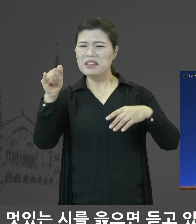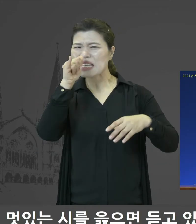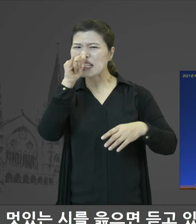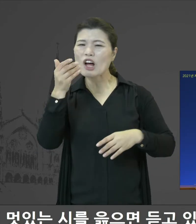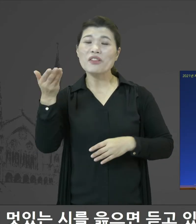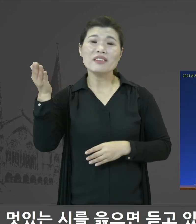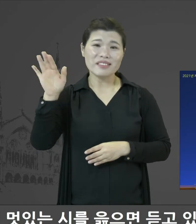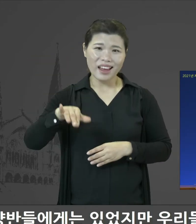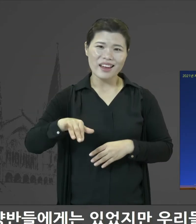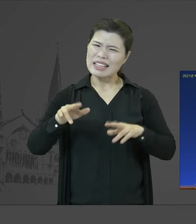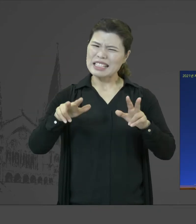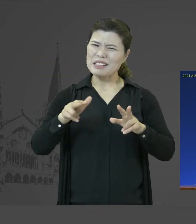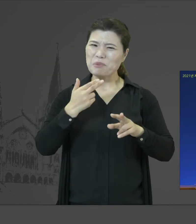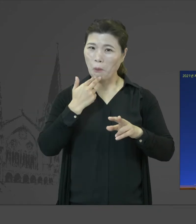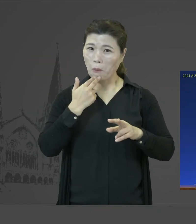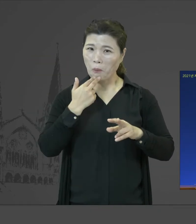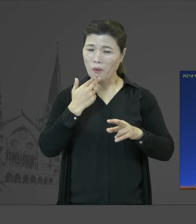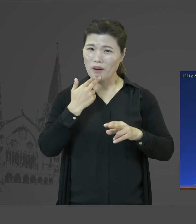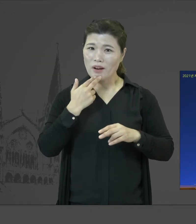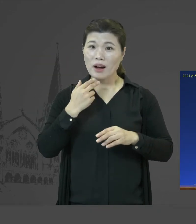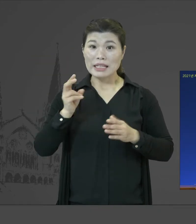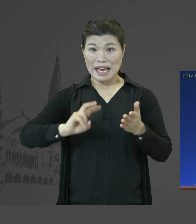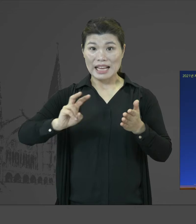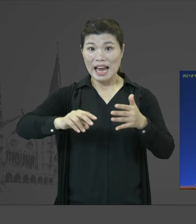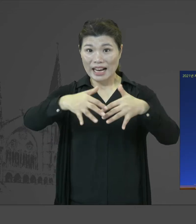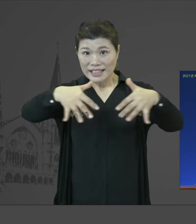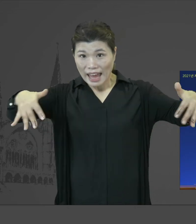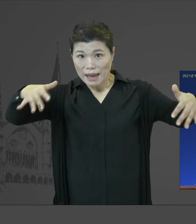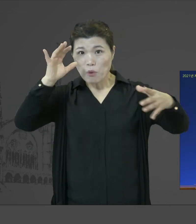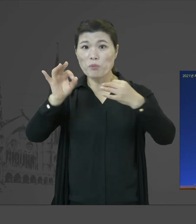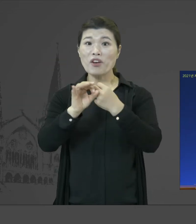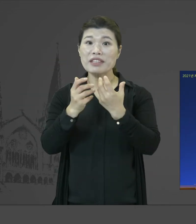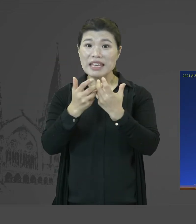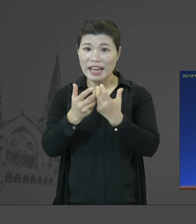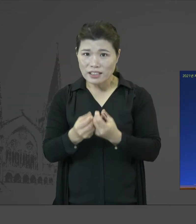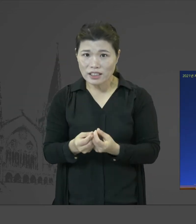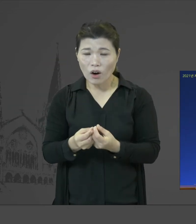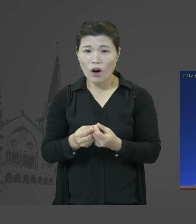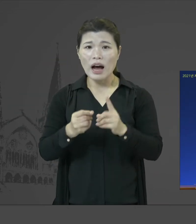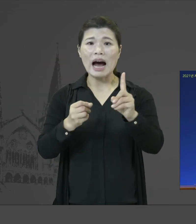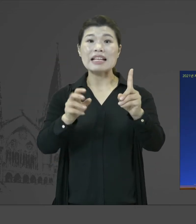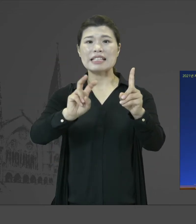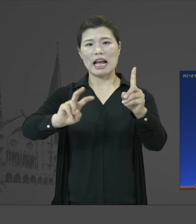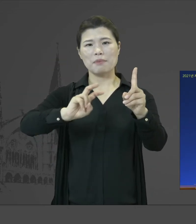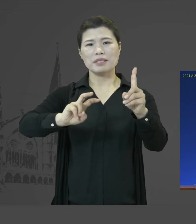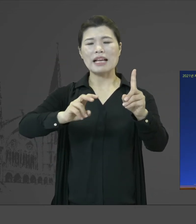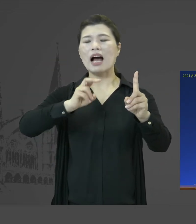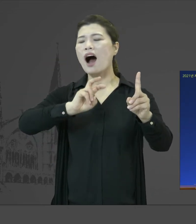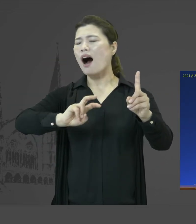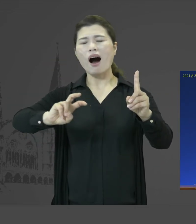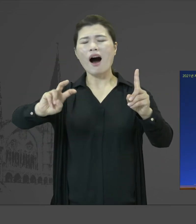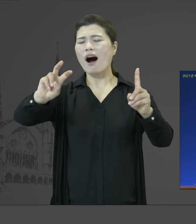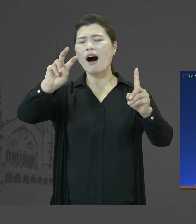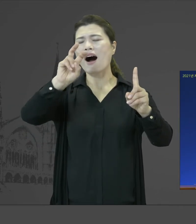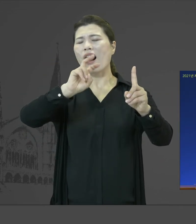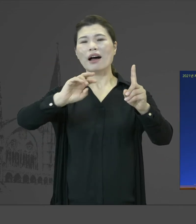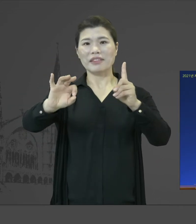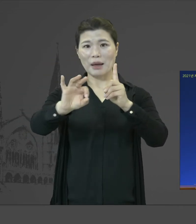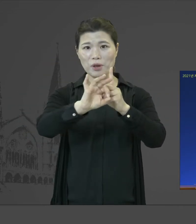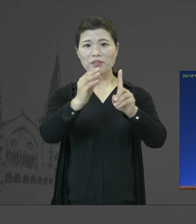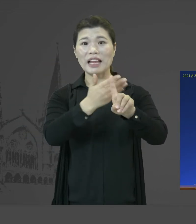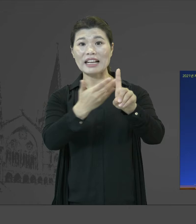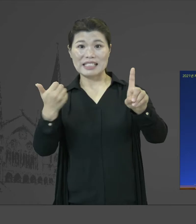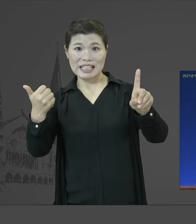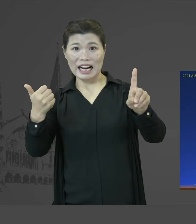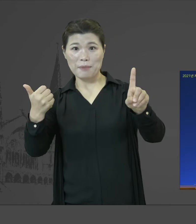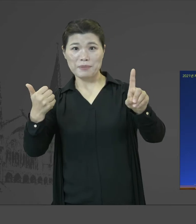되면 어떤 한 대원이 찬양 한 곡을 딱 뽑으면 또 그와 관련된 비슷한 찬양을 이어서